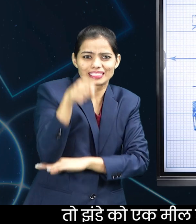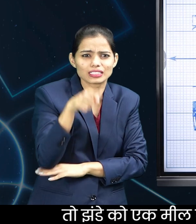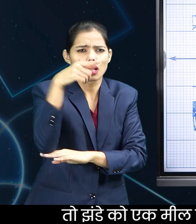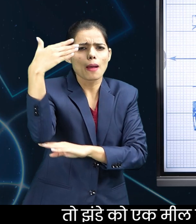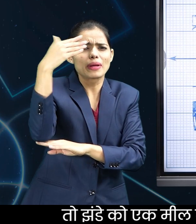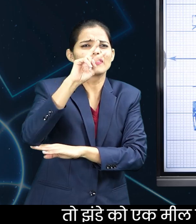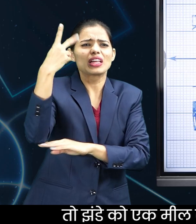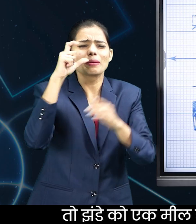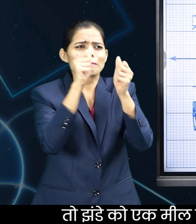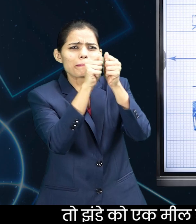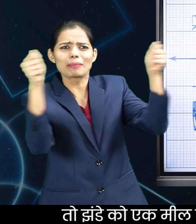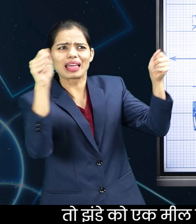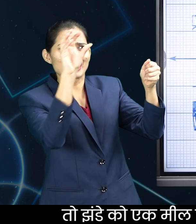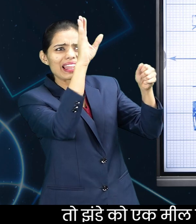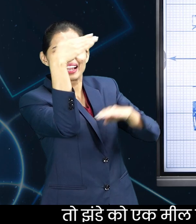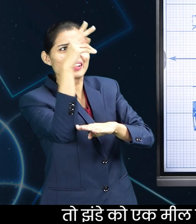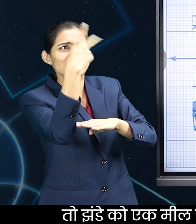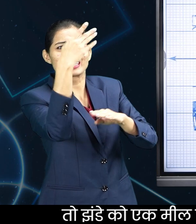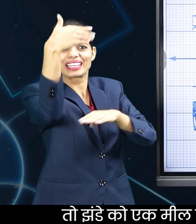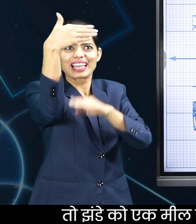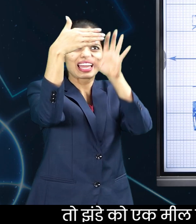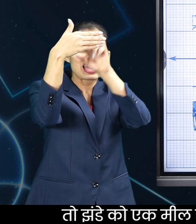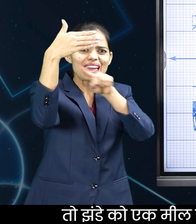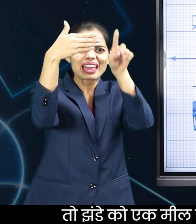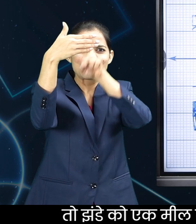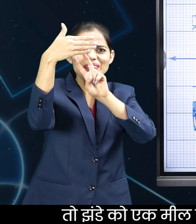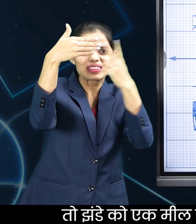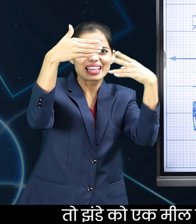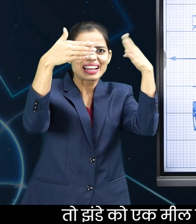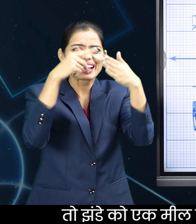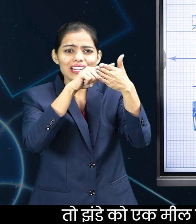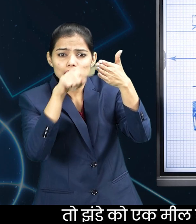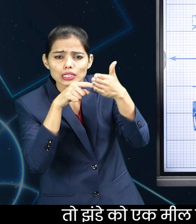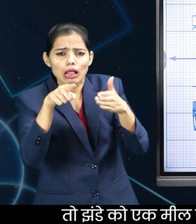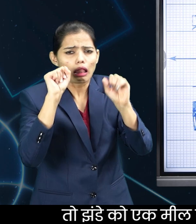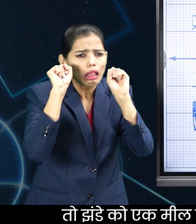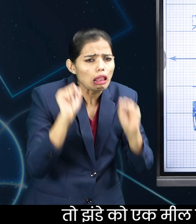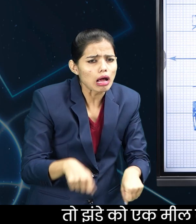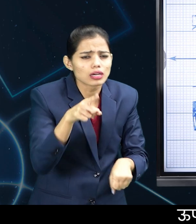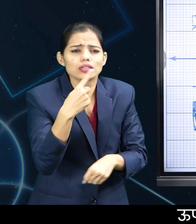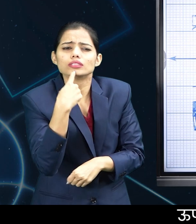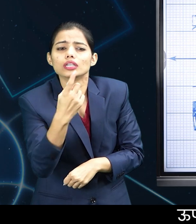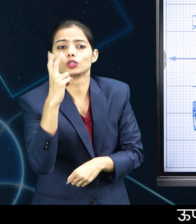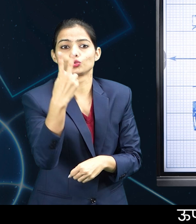एक मिल के पत्थर के रूप में रखते हुए आप दाईं और 2 सेमी ऊपर 3